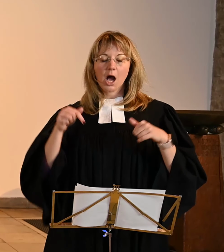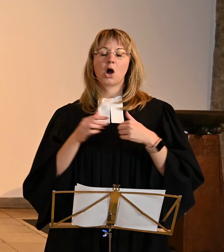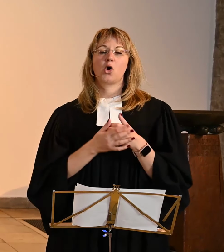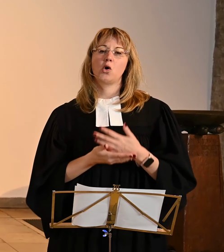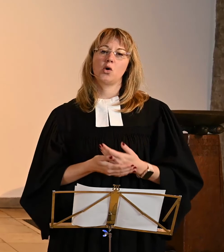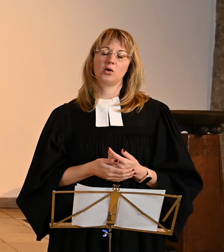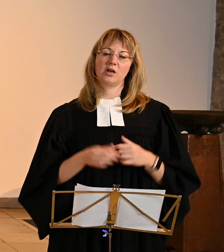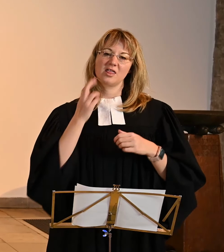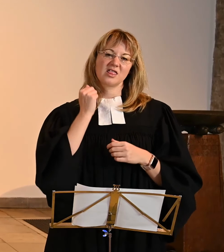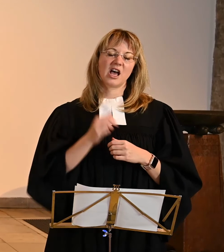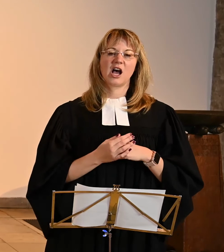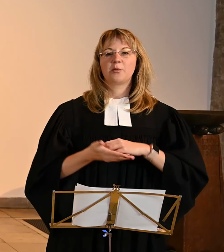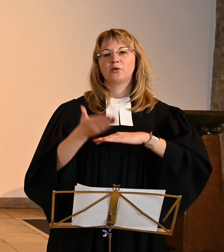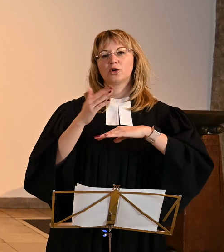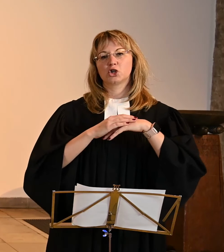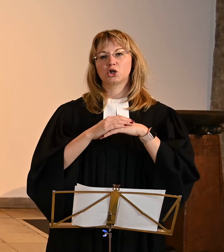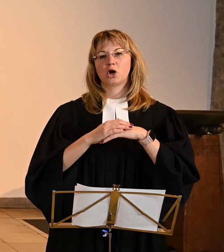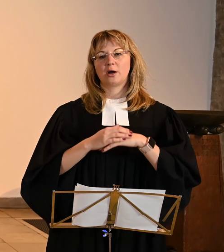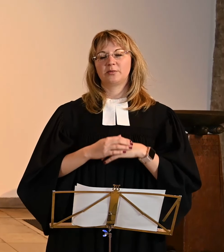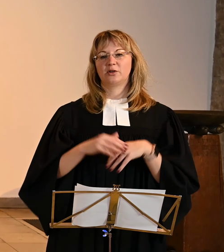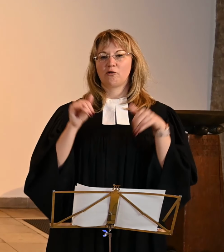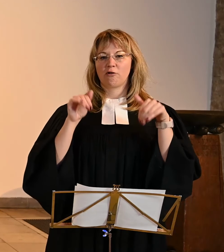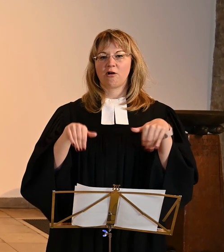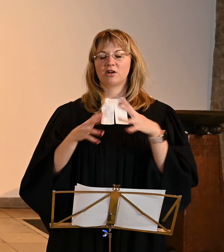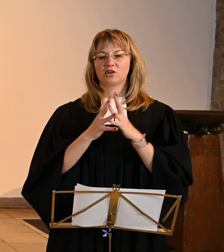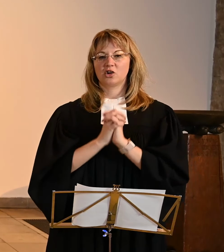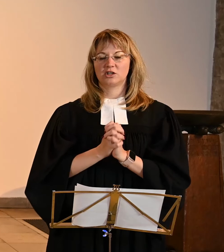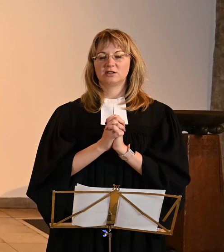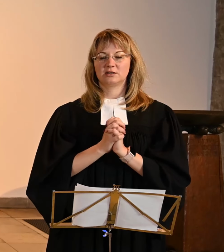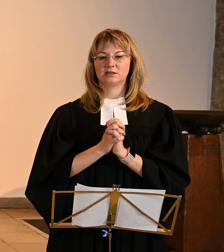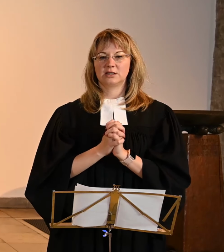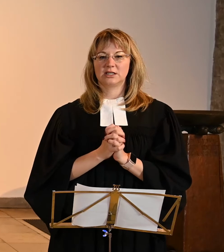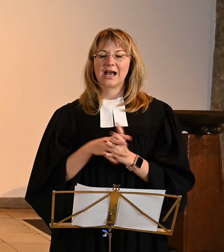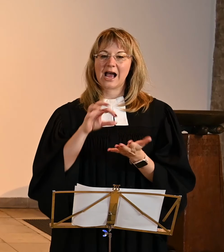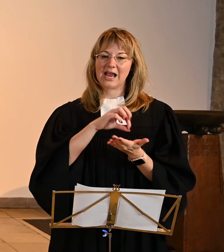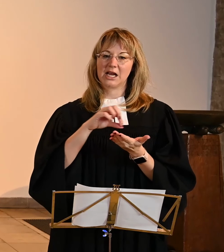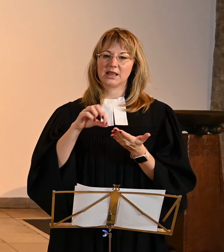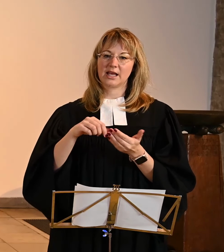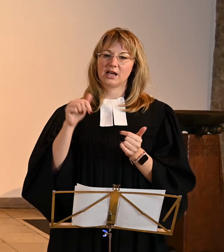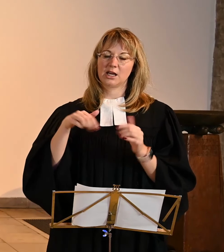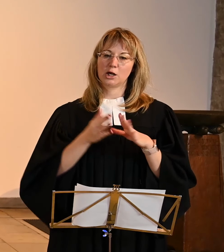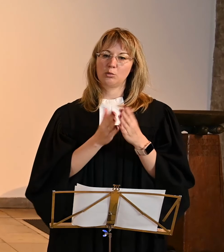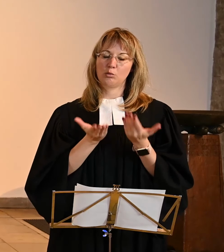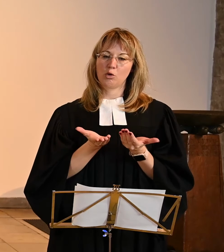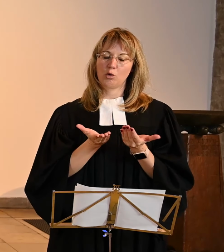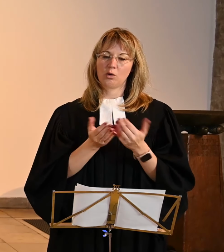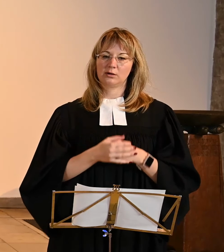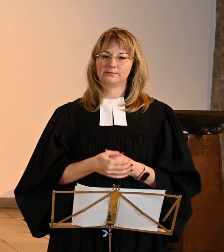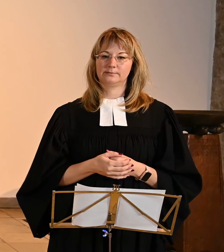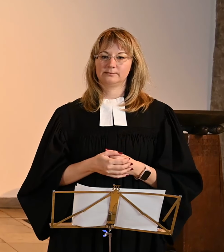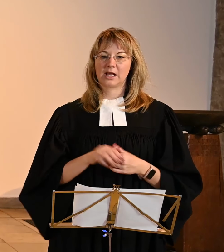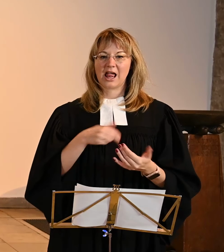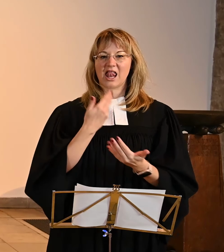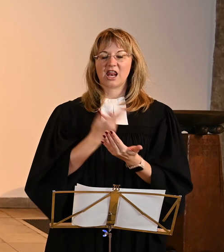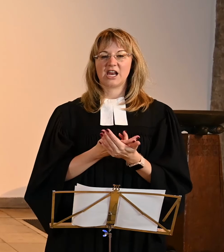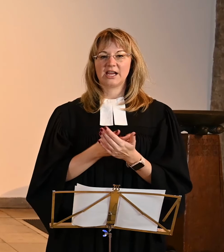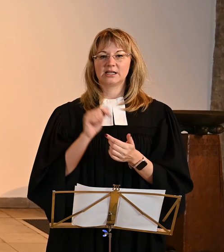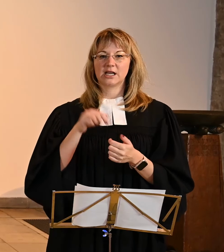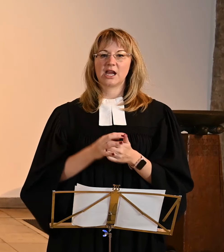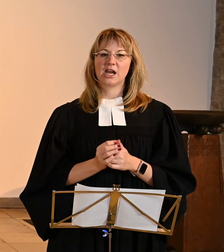unserer ökumenischen Gedenkgottesdienste sind in ein Buch eingetragen, das in unserem